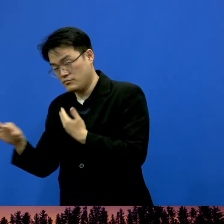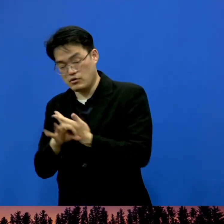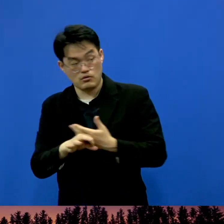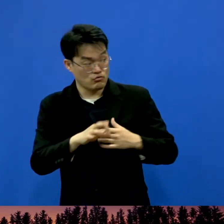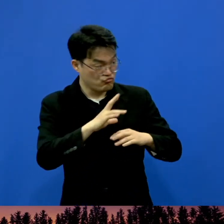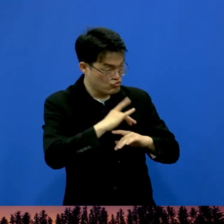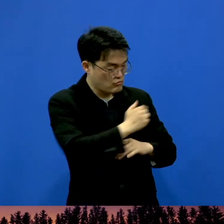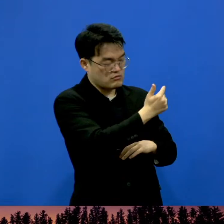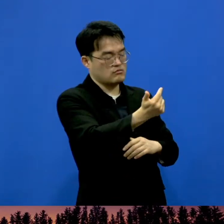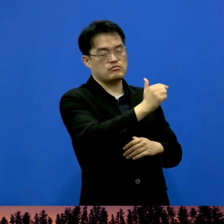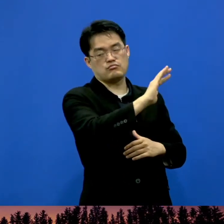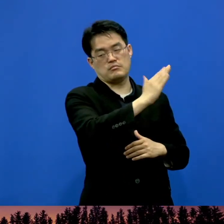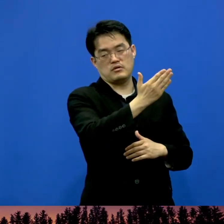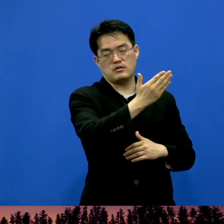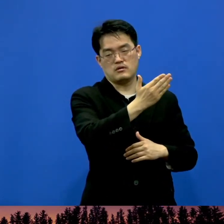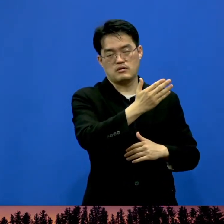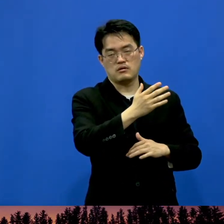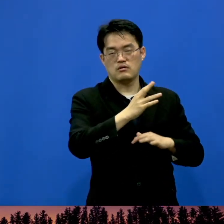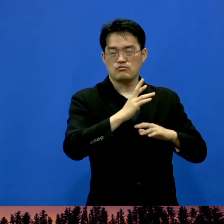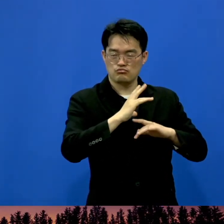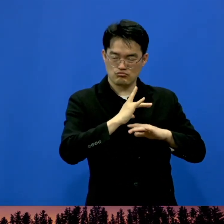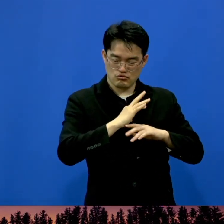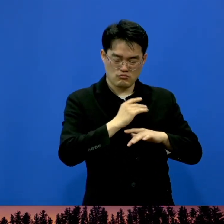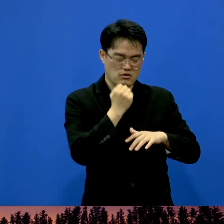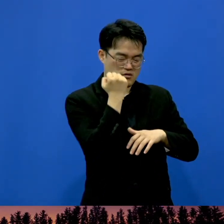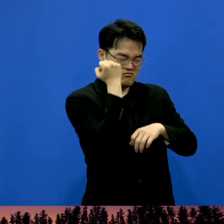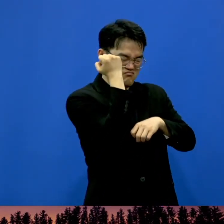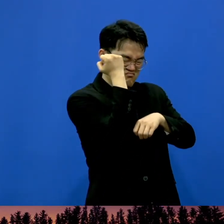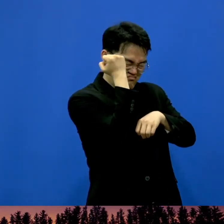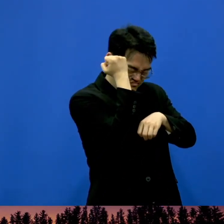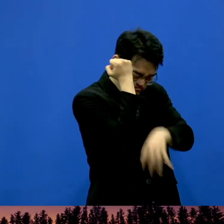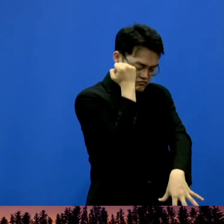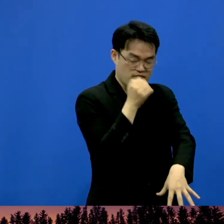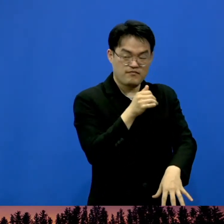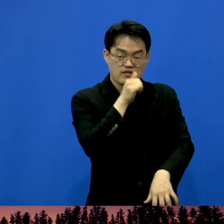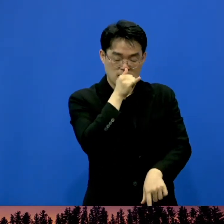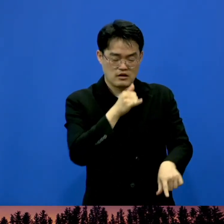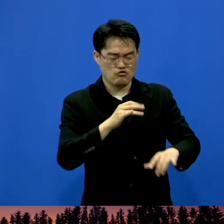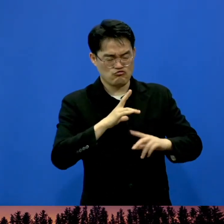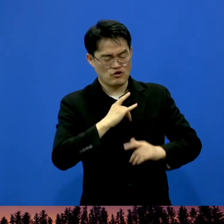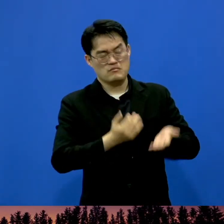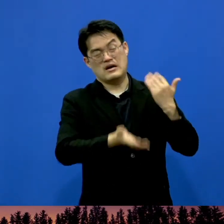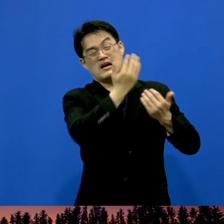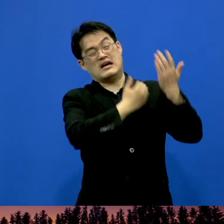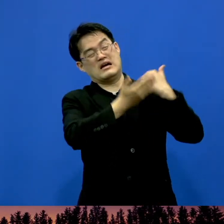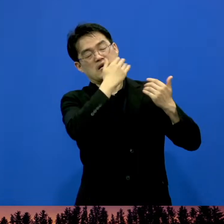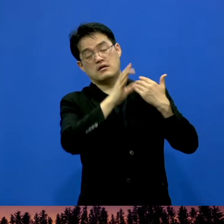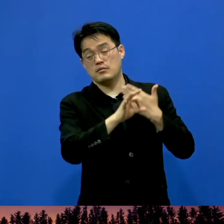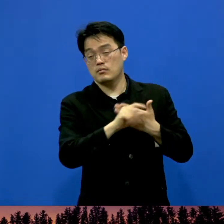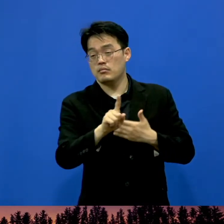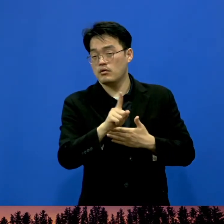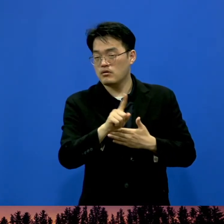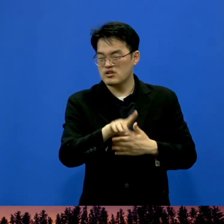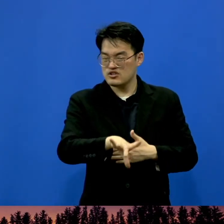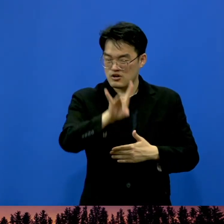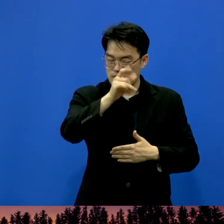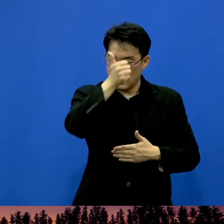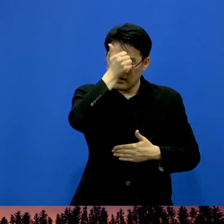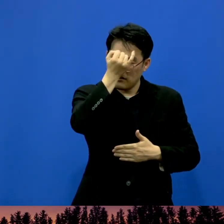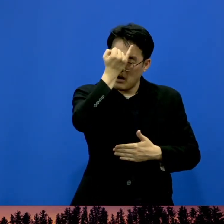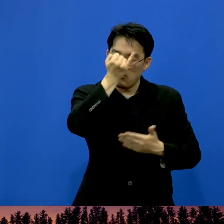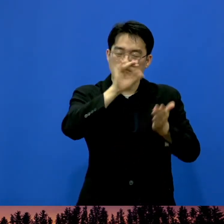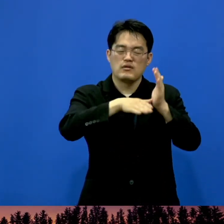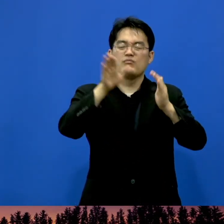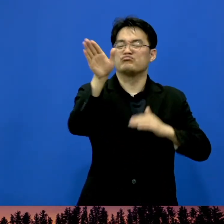작은 게 아니라 굉장히 깊은 것입니다. 사실 그슬로 올라가면 이 두려움은 에덴 동산까지 갑니다. 하나님과의 관계가 깨어진 그 순간부터